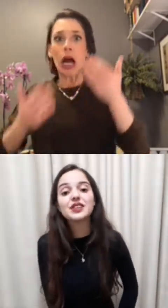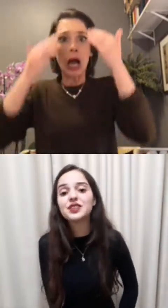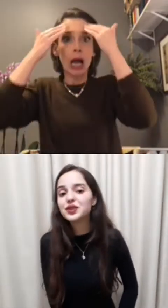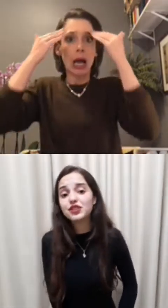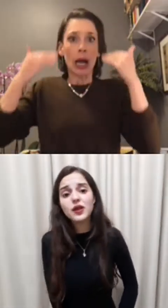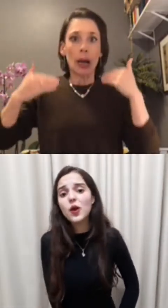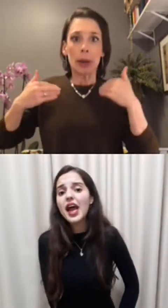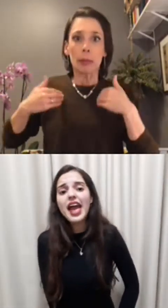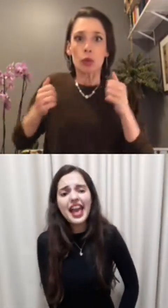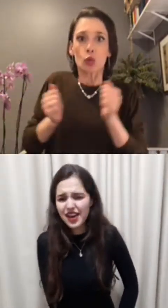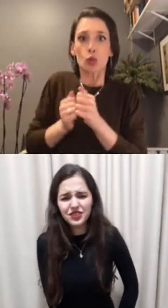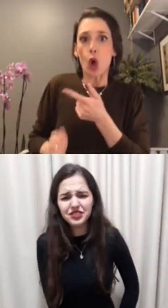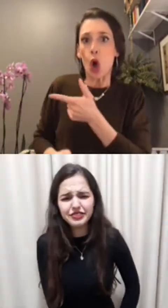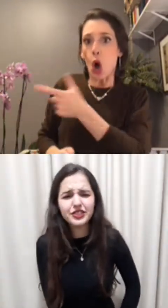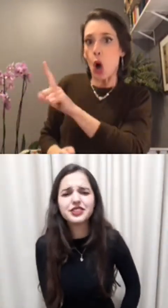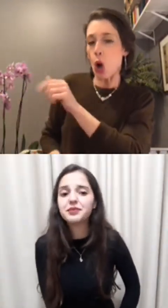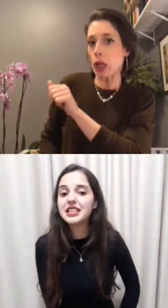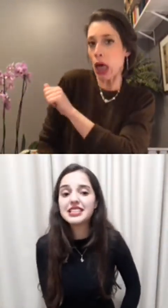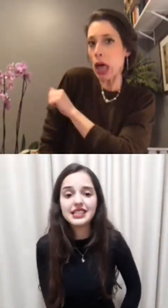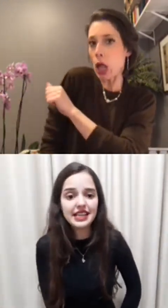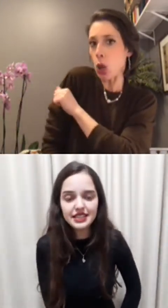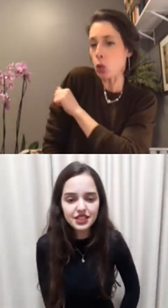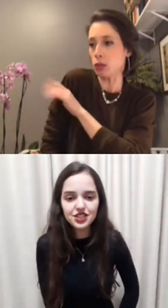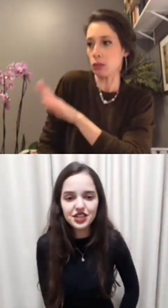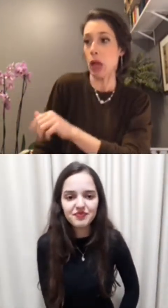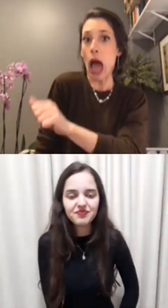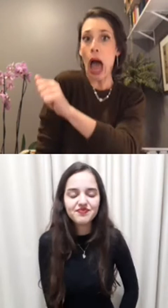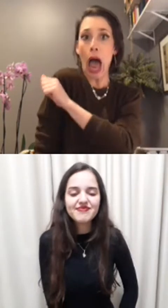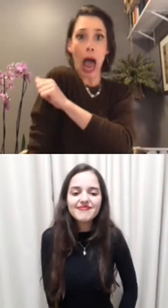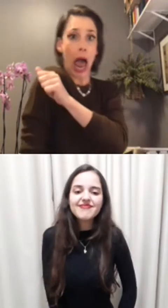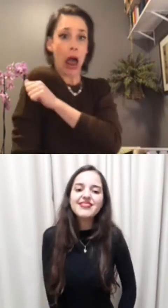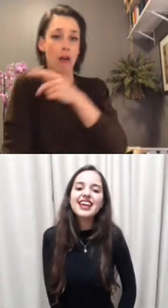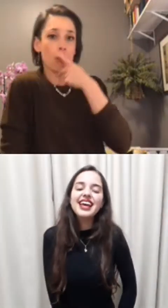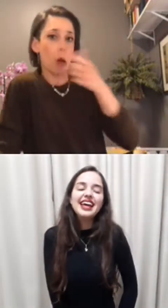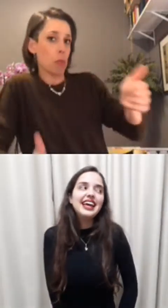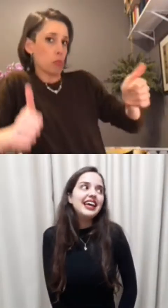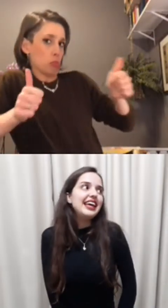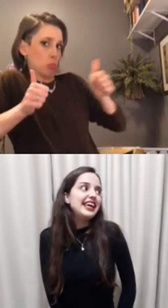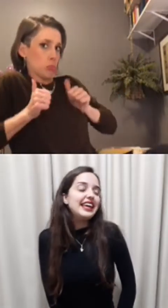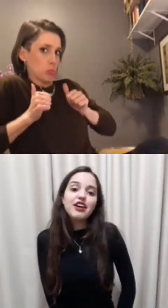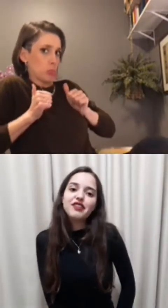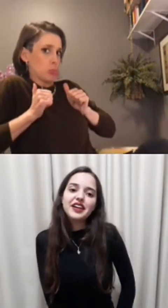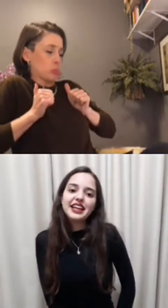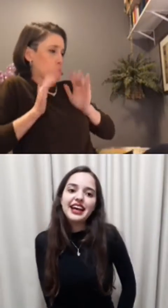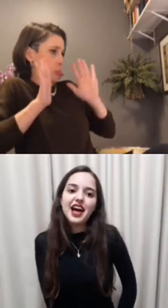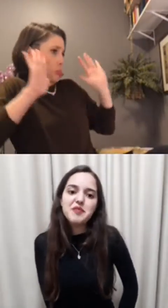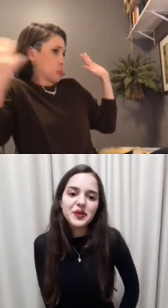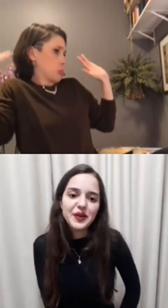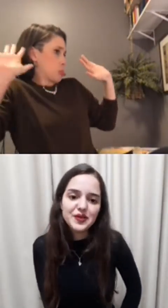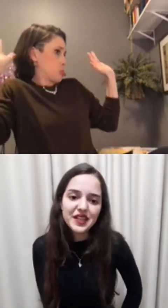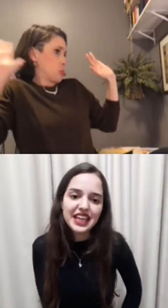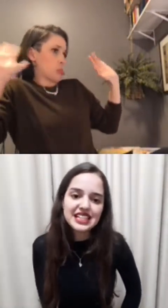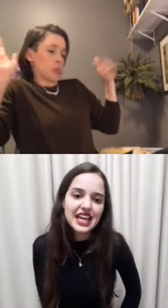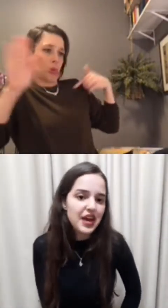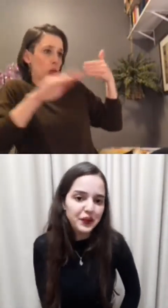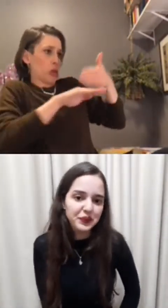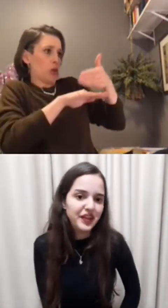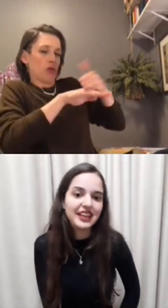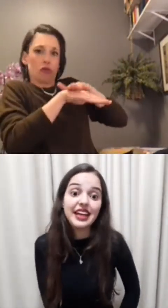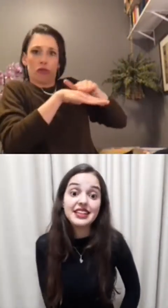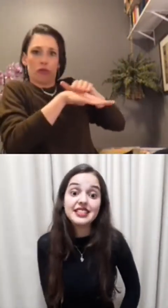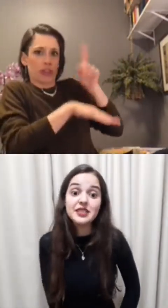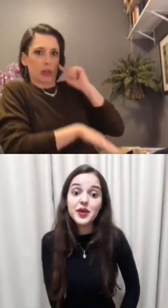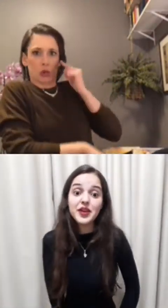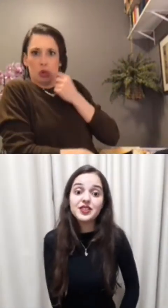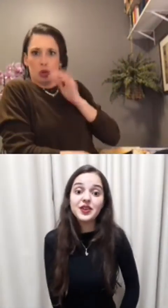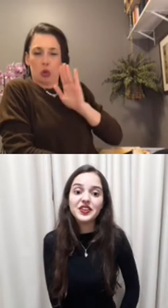aluna do curso falou: Eu não vou, não precisa nem insistir. E eu falei: Ai meu Deus, vai ter que ser eu. Entrei